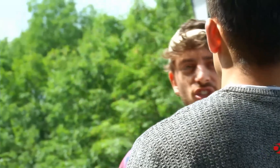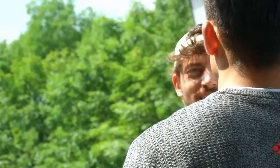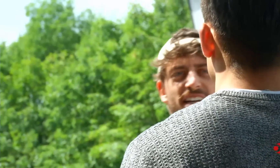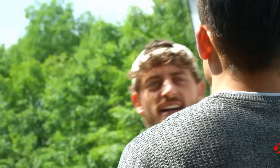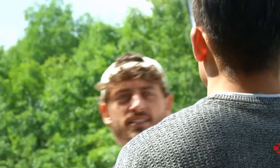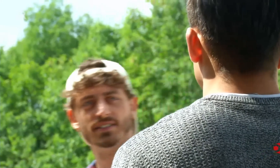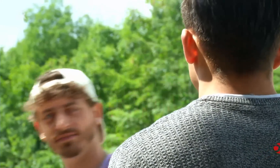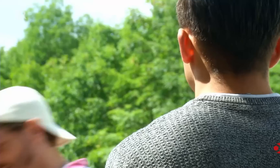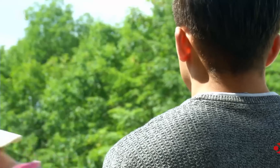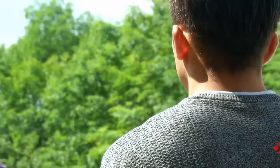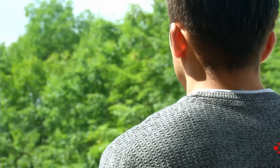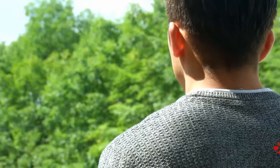Schalt da noch drin.